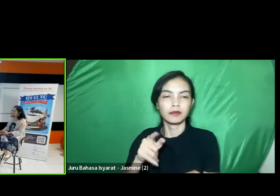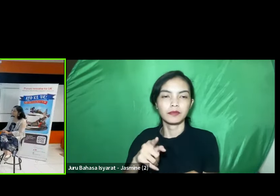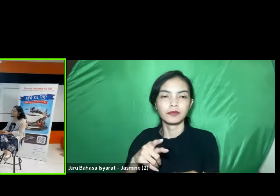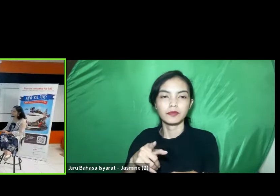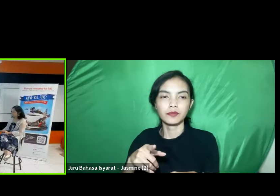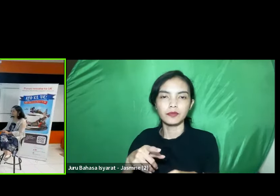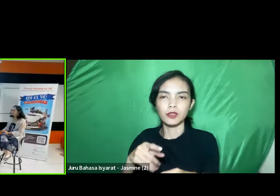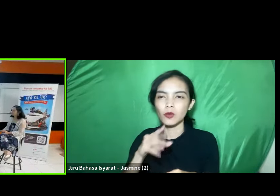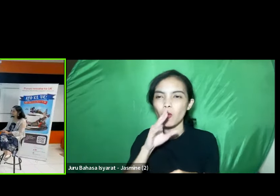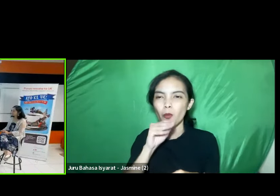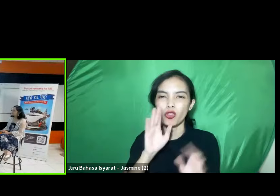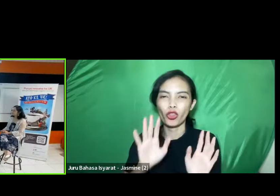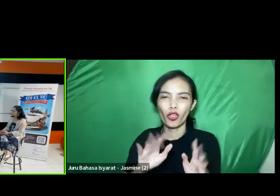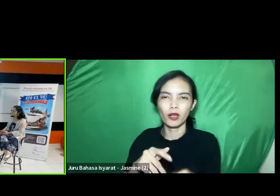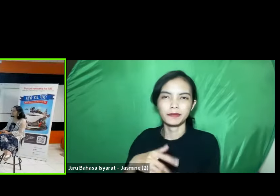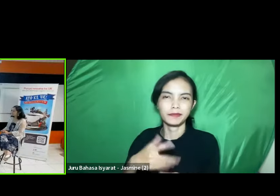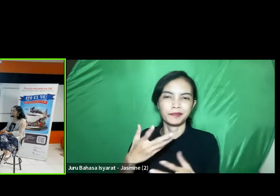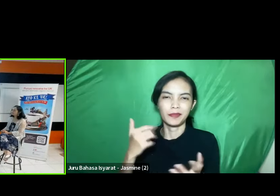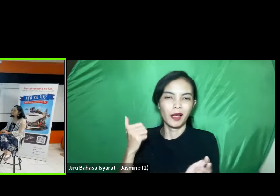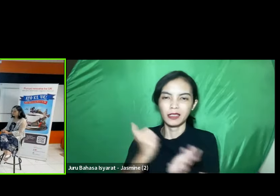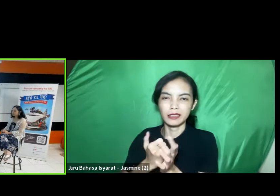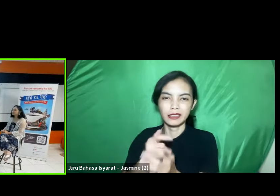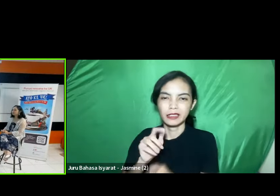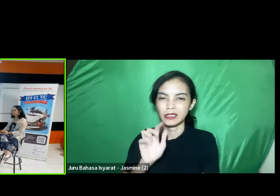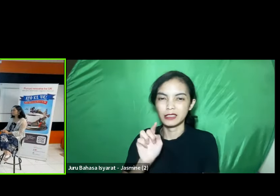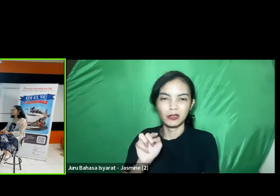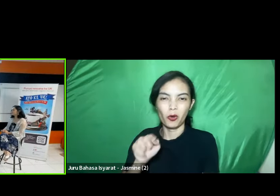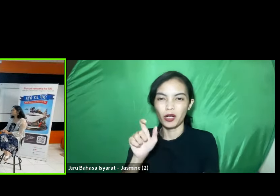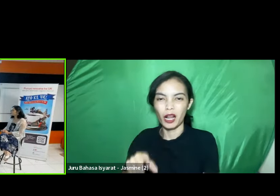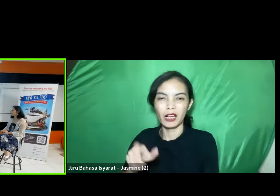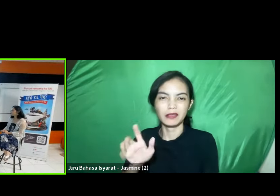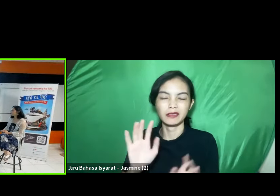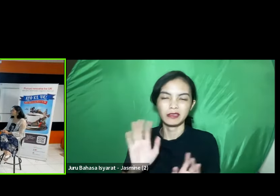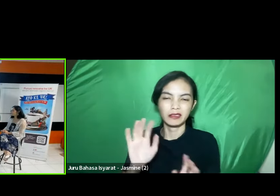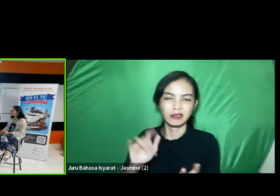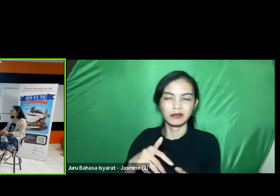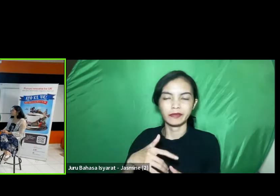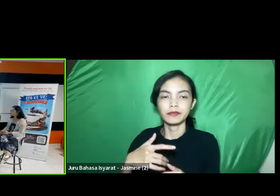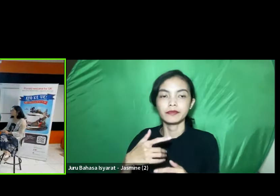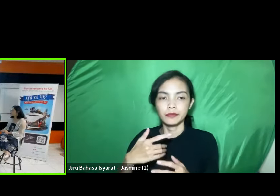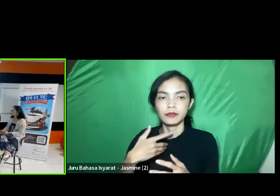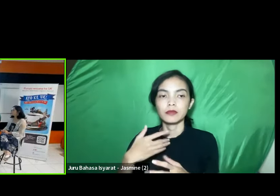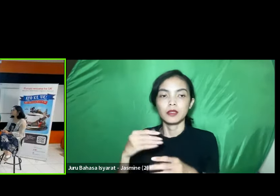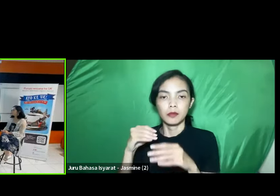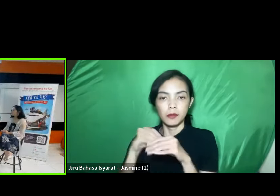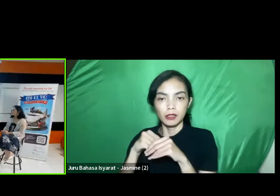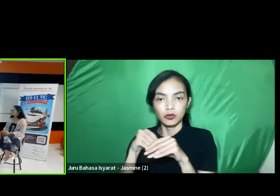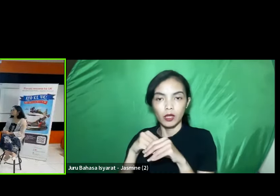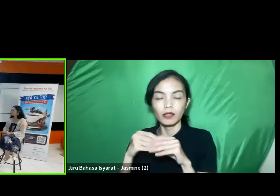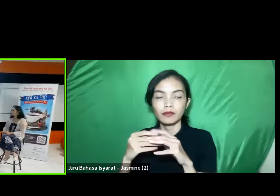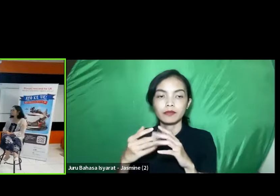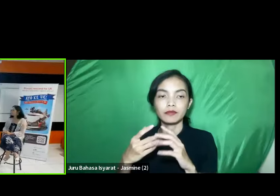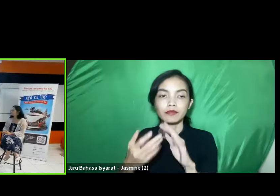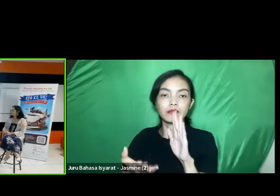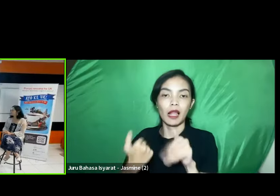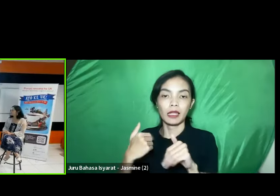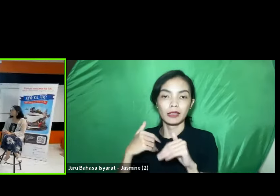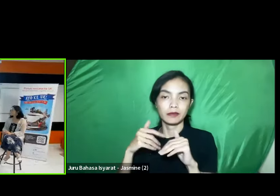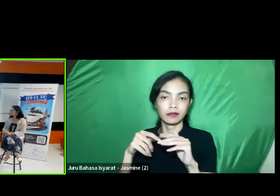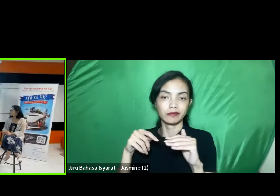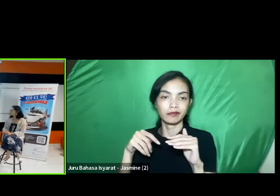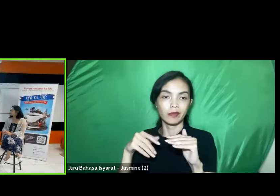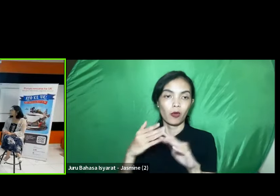bluffing ini nih kayaknya bukan real you gitu Nah karena itu saya nyaranin teman-teman ya balik ke basic lagi